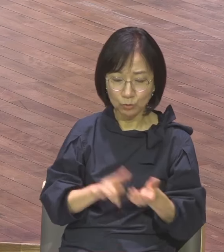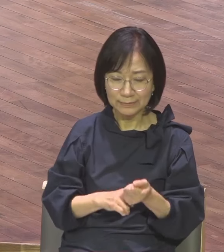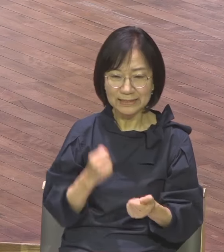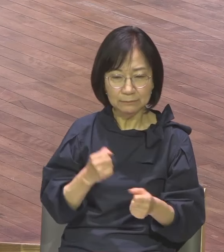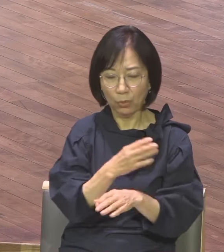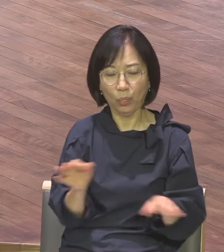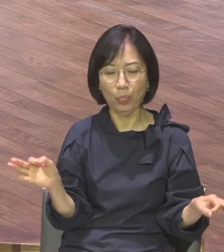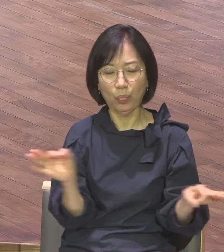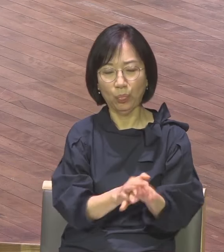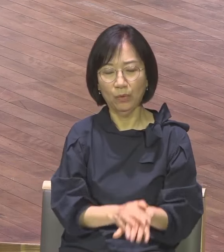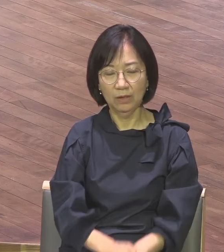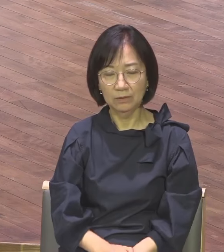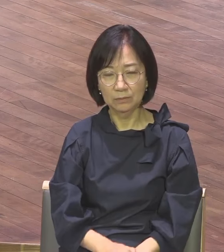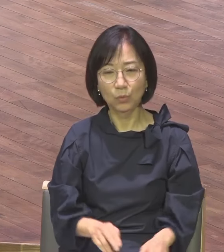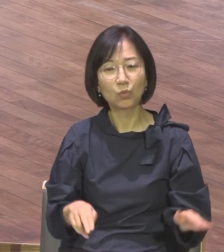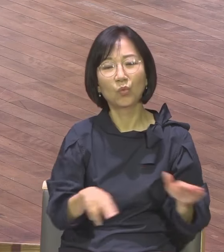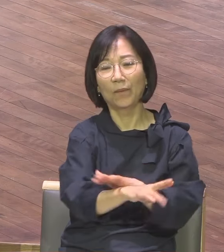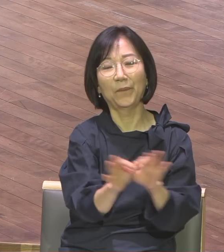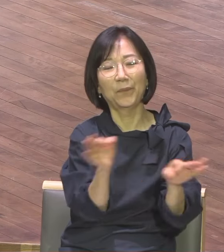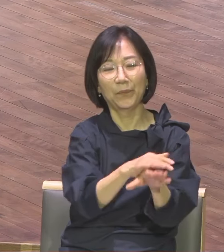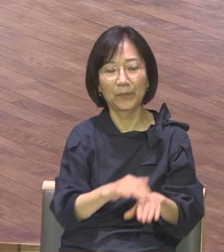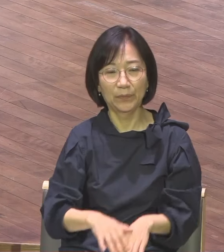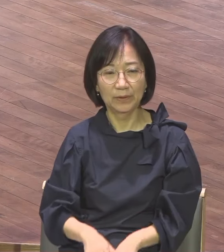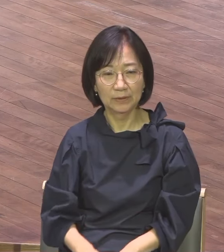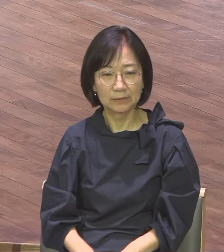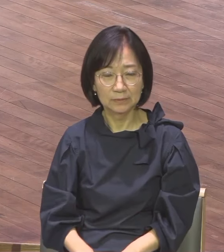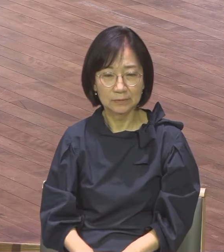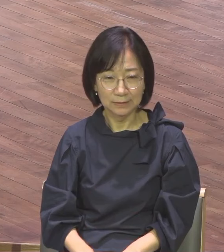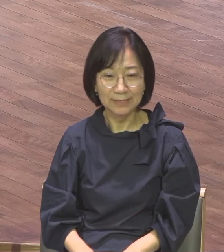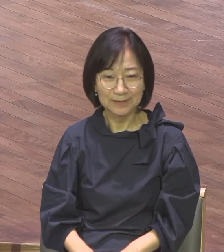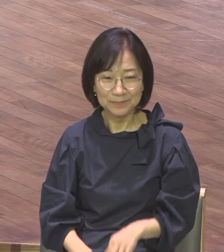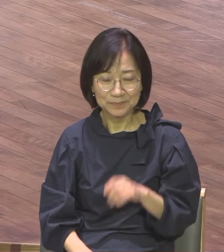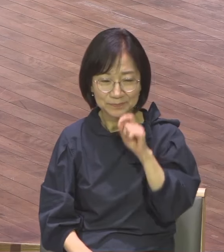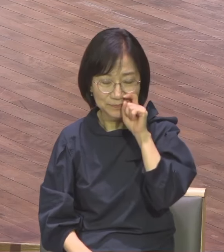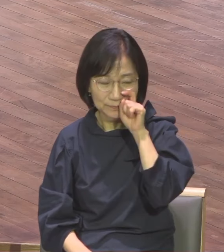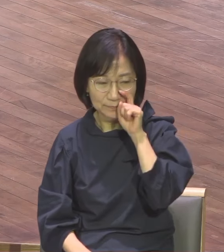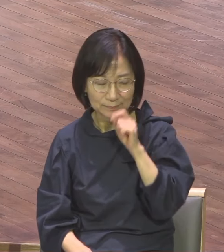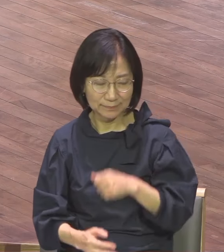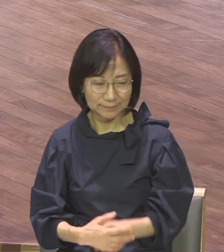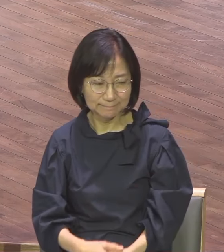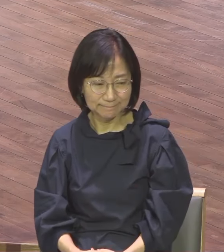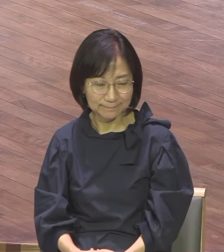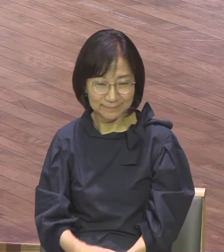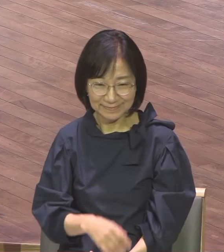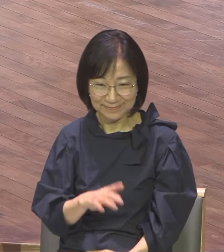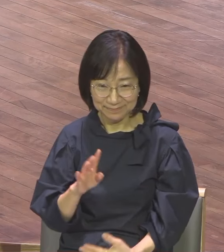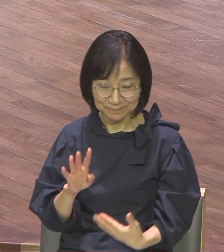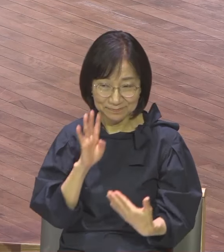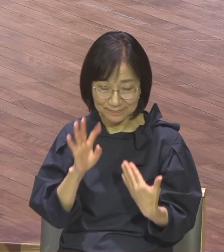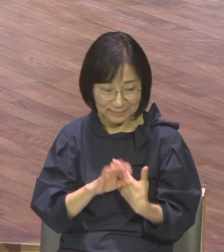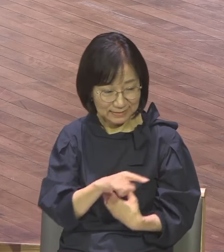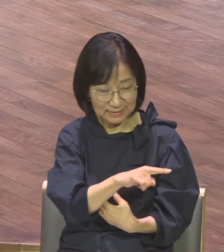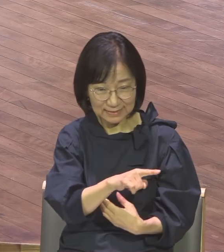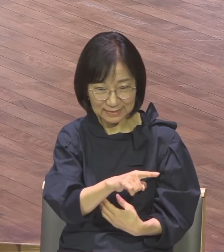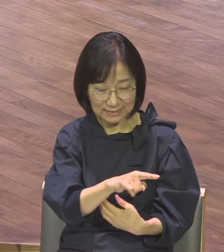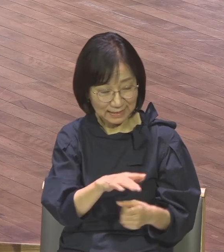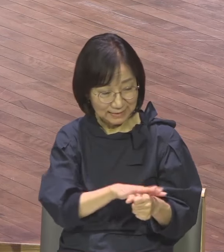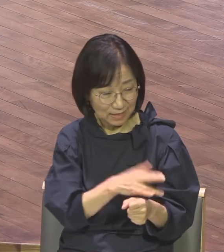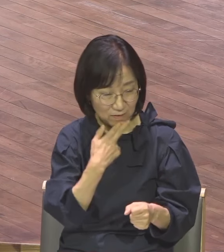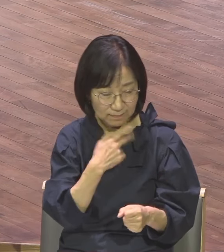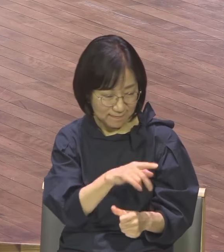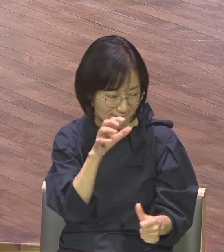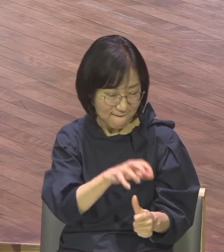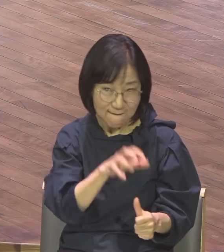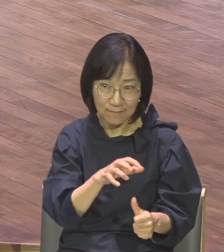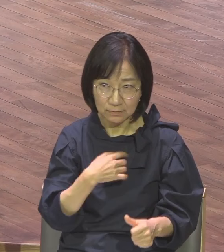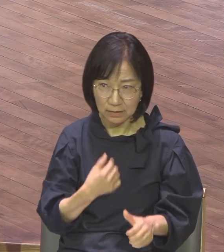사람이 얼어버리면요 실력 발휘를 못해요. 사람이요 자기 자신을 인정 안 하면요 열등의식에 빠져버리면요 자기 속에는